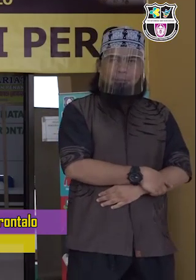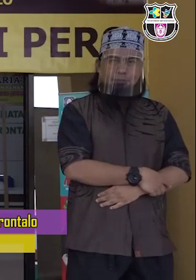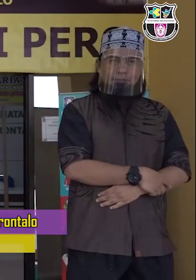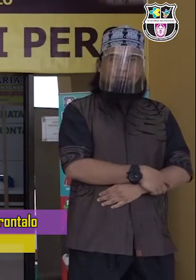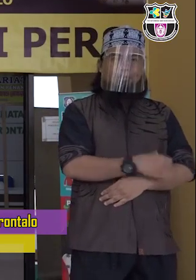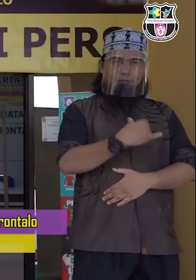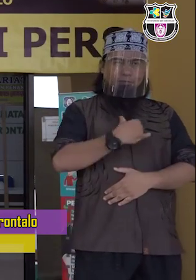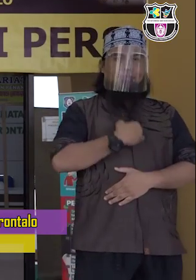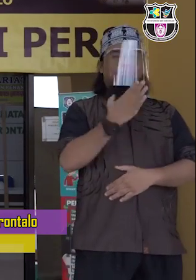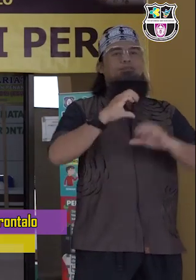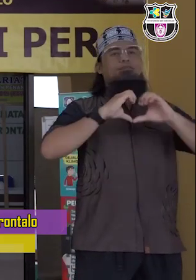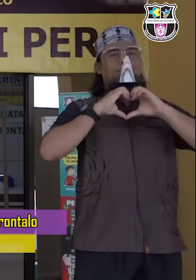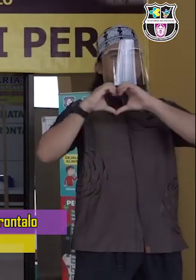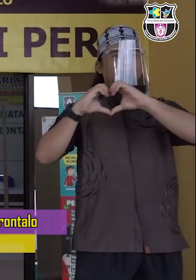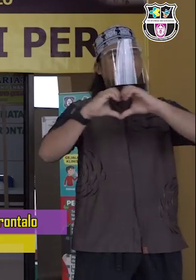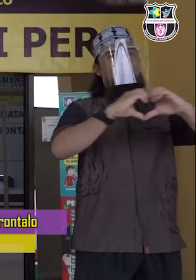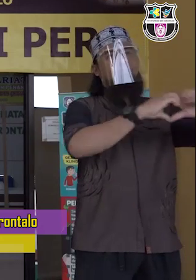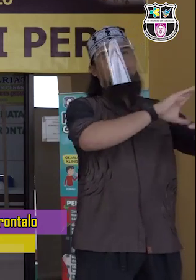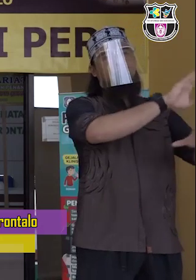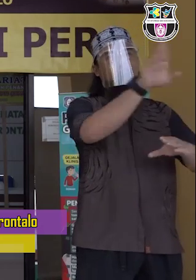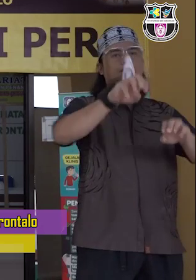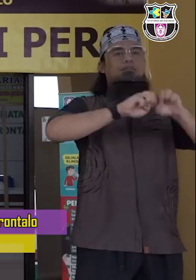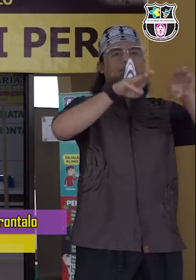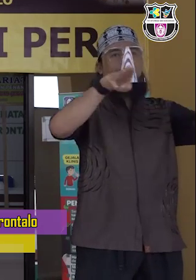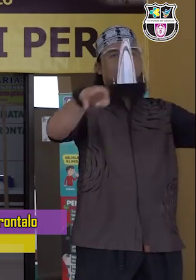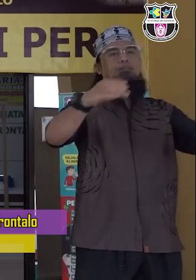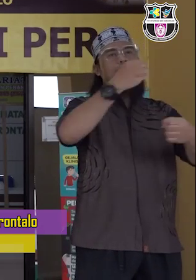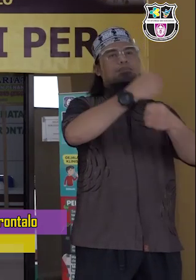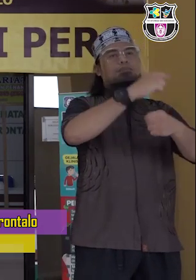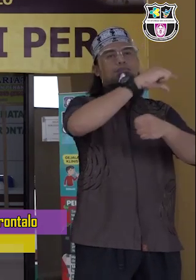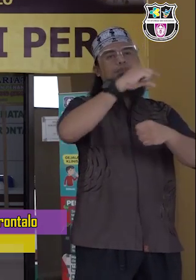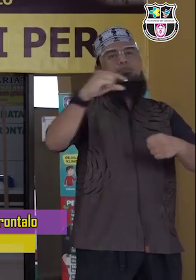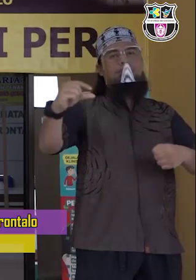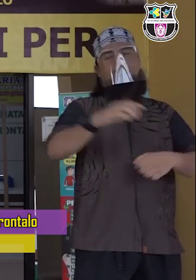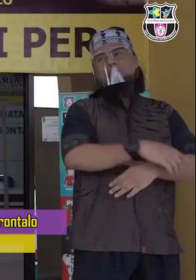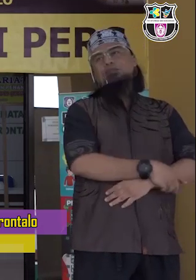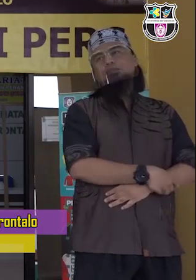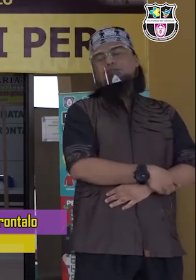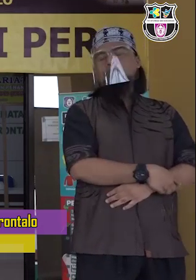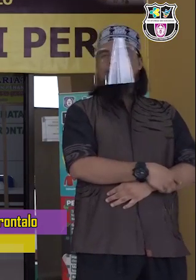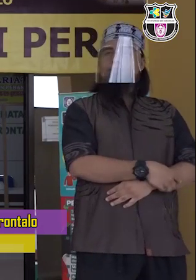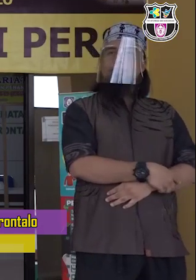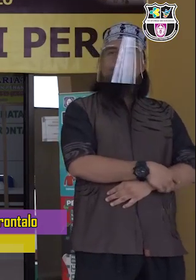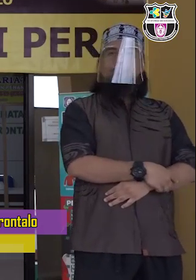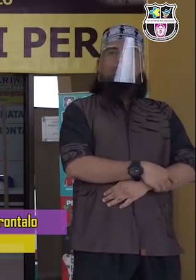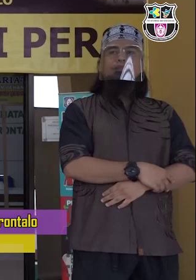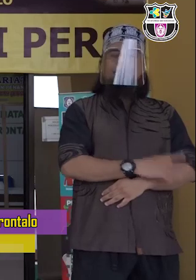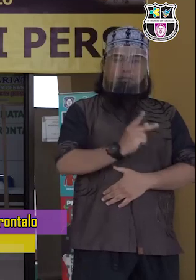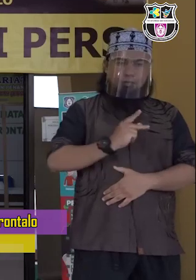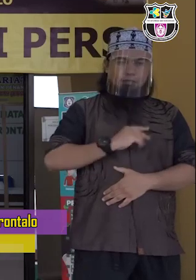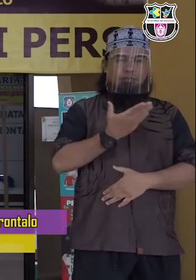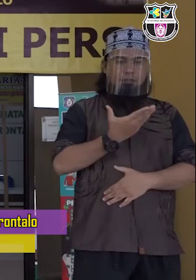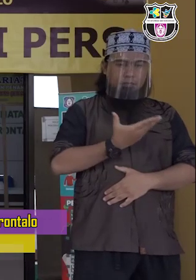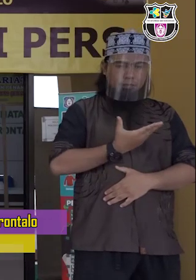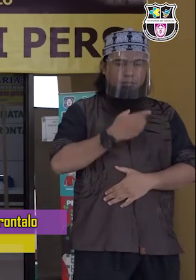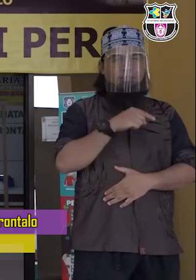Yang saya cintai dan saya banggakan seluruh masyarakat Provinsi Gorontalo, kami pada kesempatan